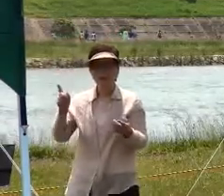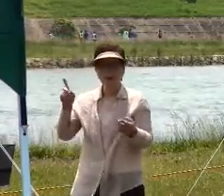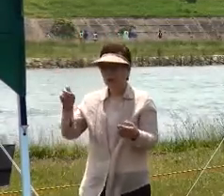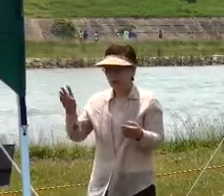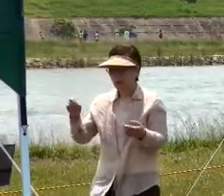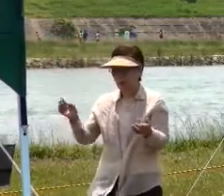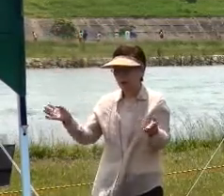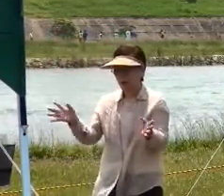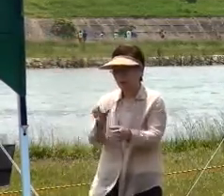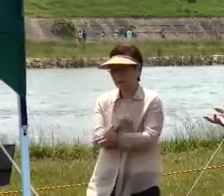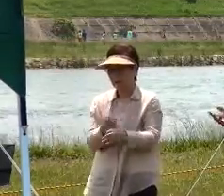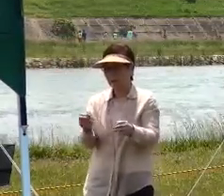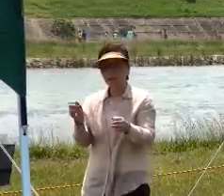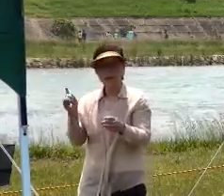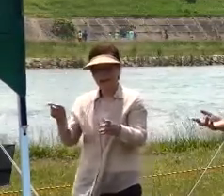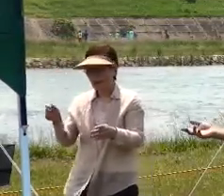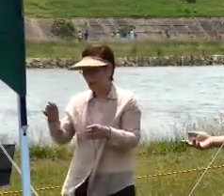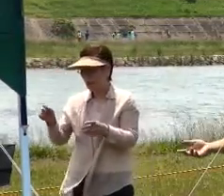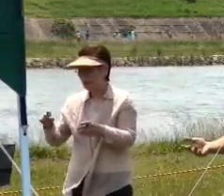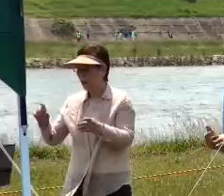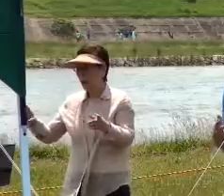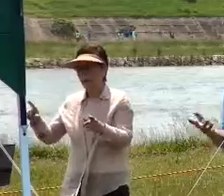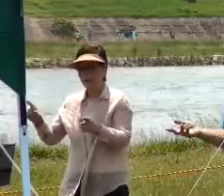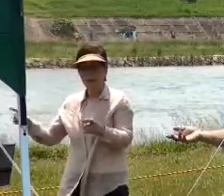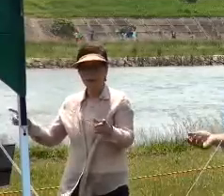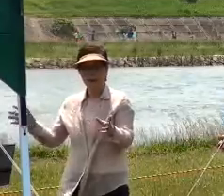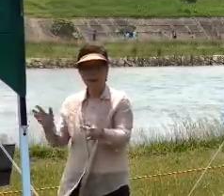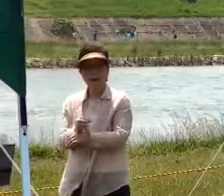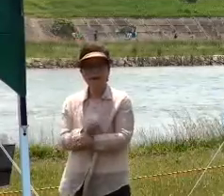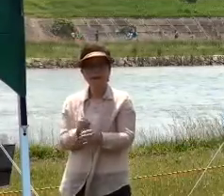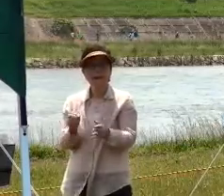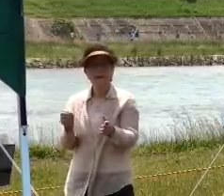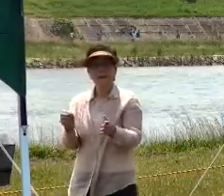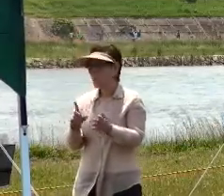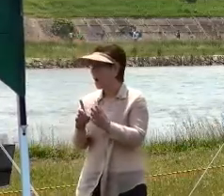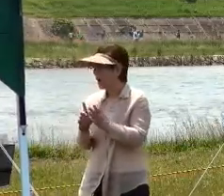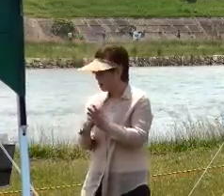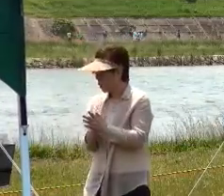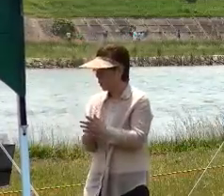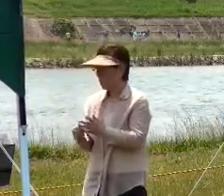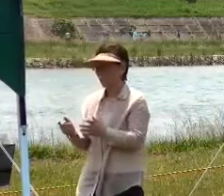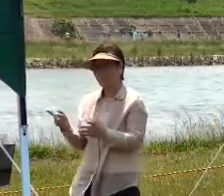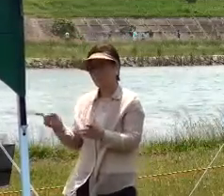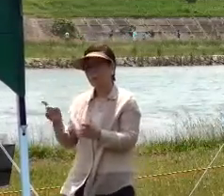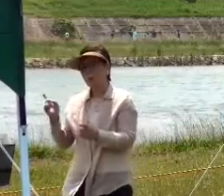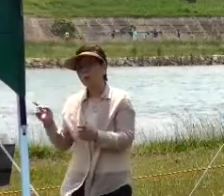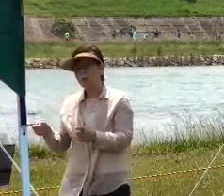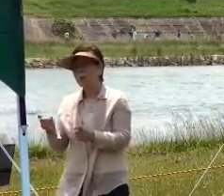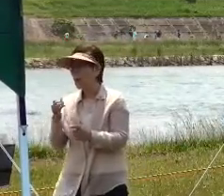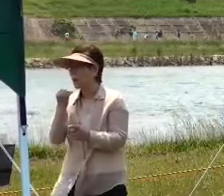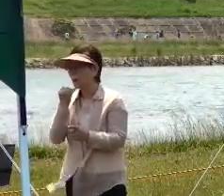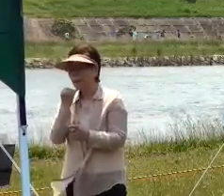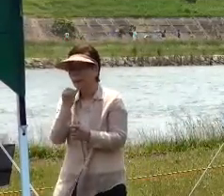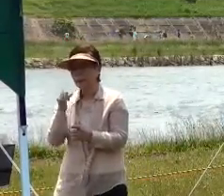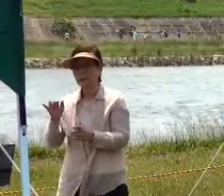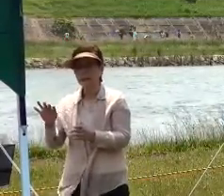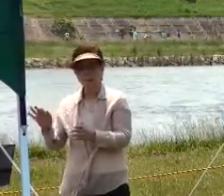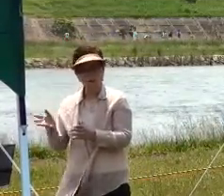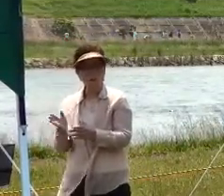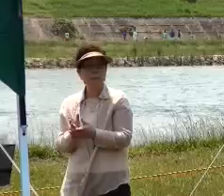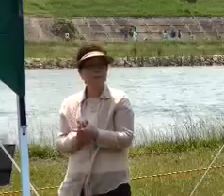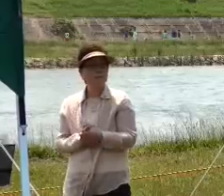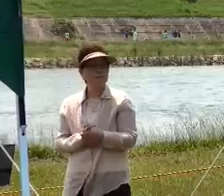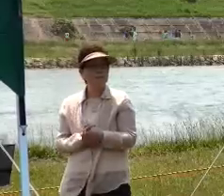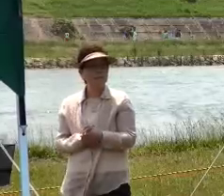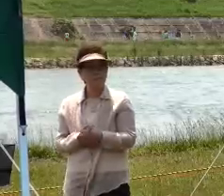馳走したら、まあ、5000円の損というか得というか、でもそれでもいいわけじゃん、それでもいいわけ